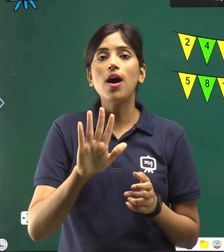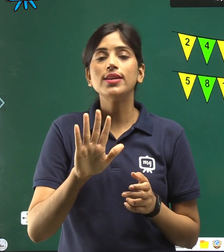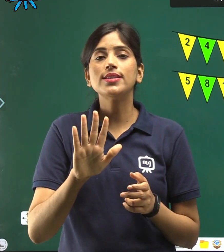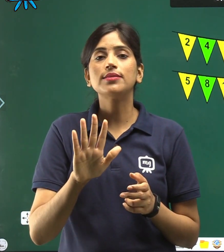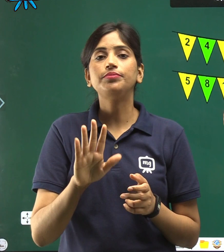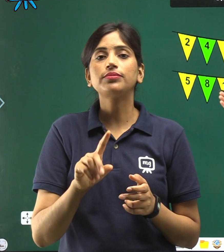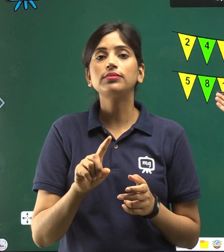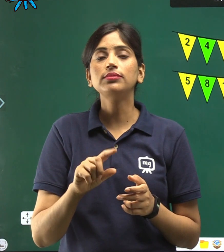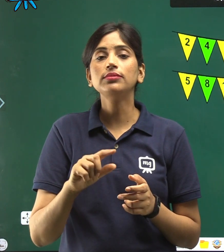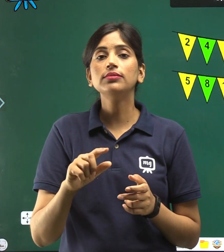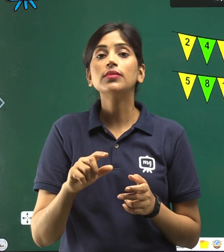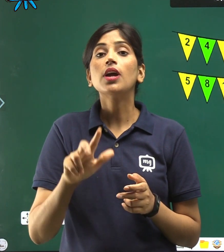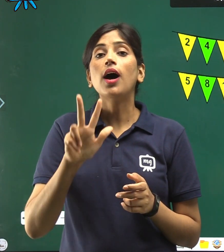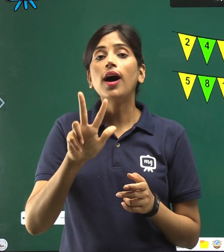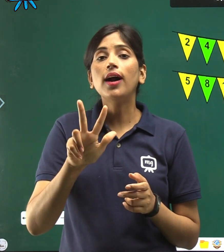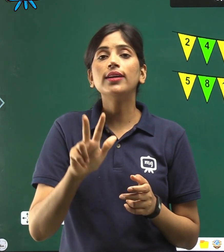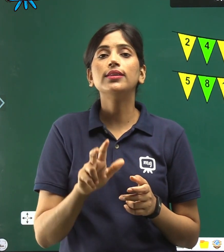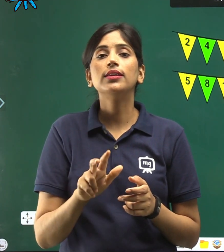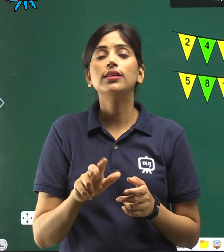5, 8,